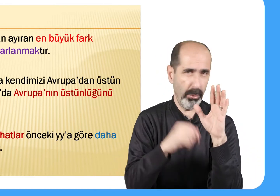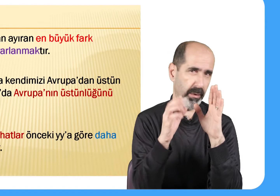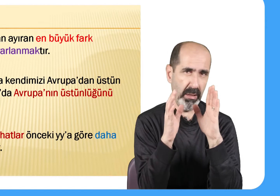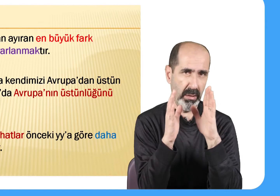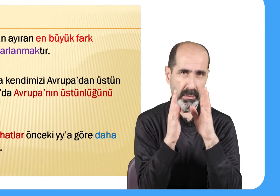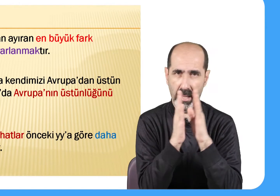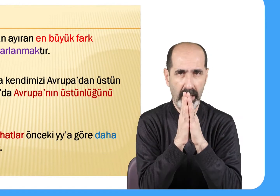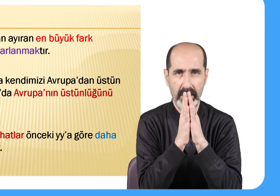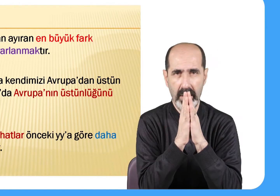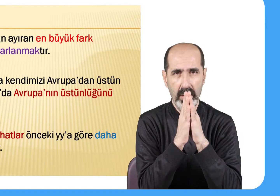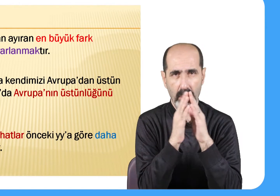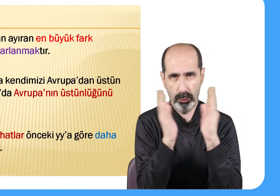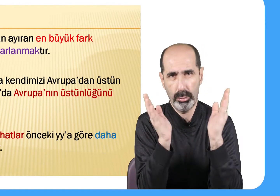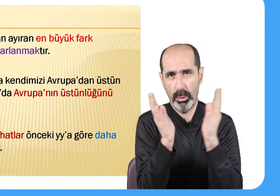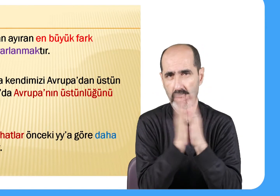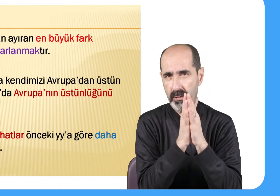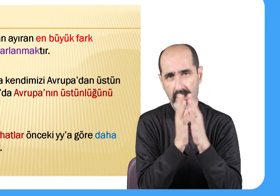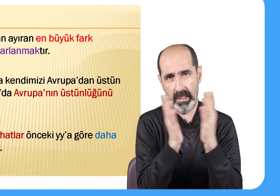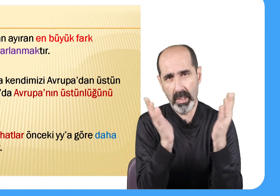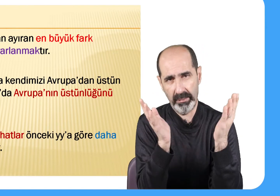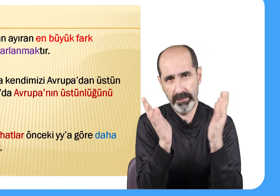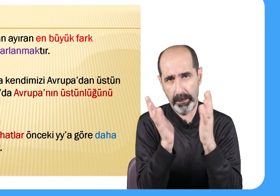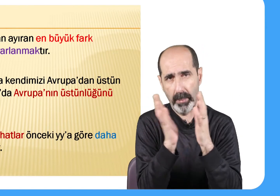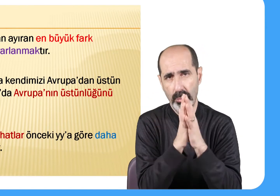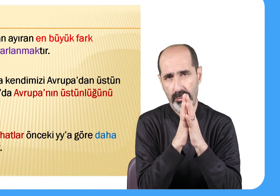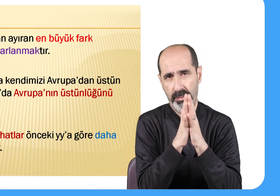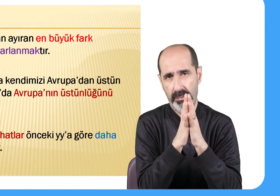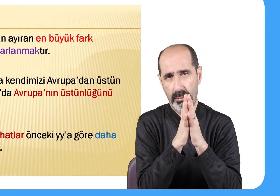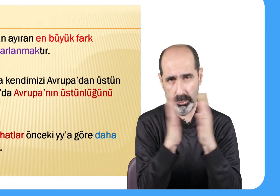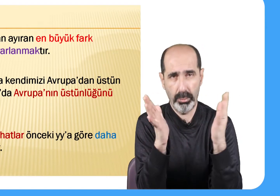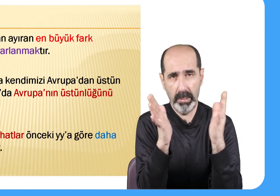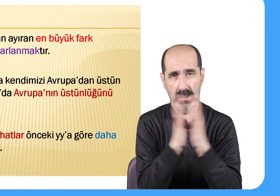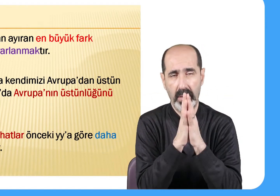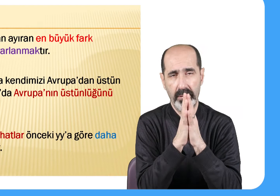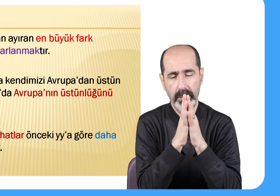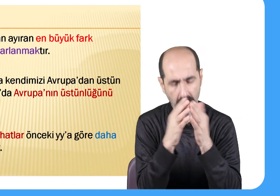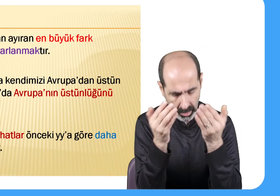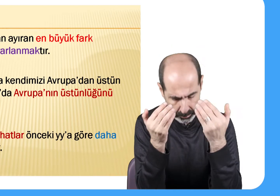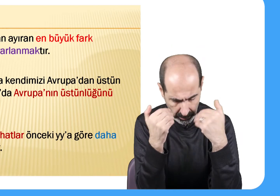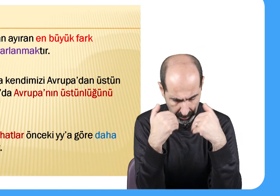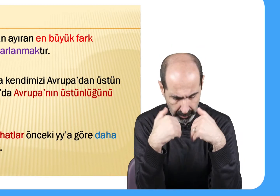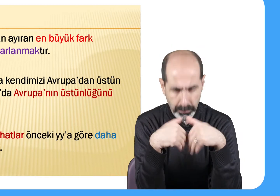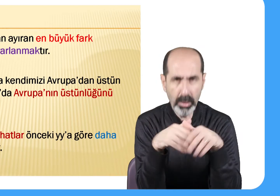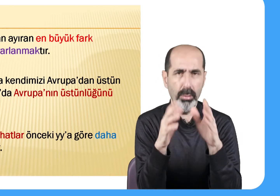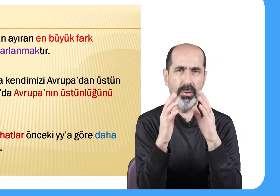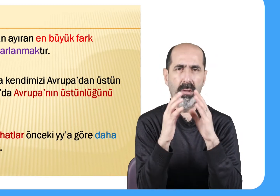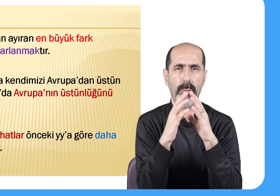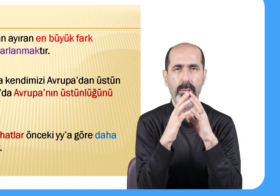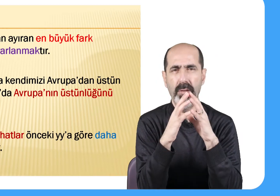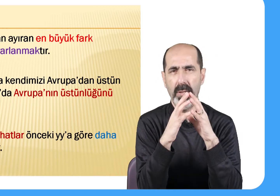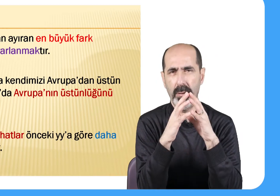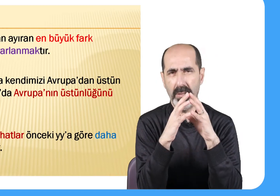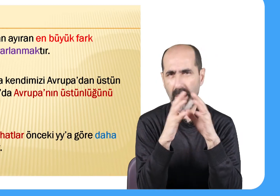genele göre değil genelde çok köklü suatlar maalesef yapamıyoruz biz onu söylemek lazım ama bir